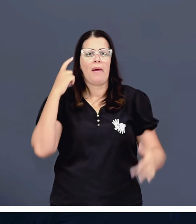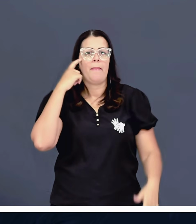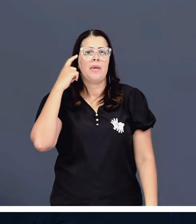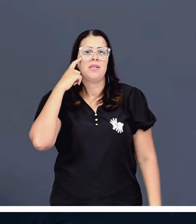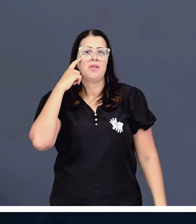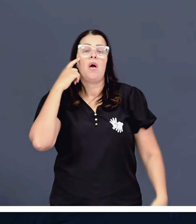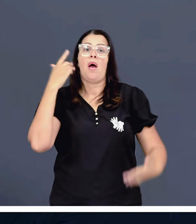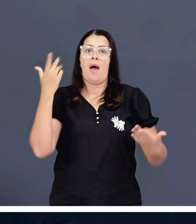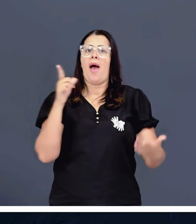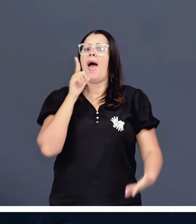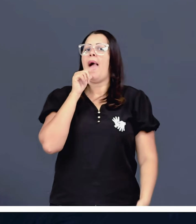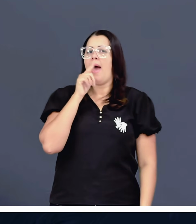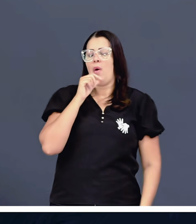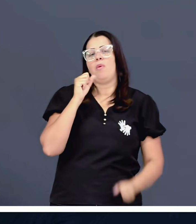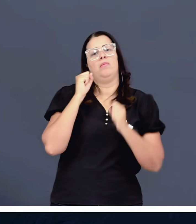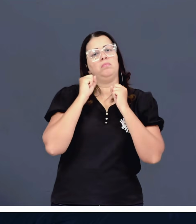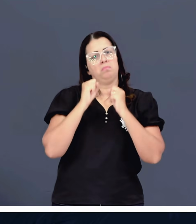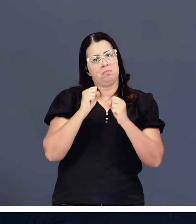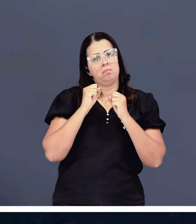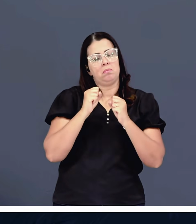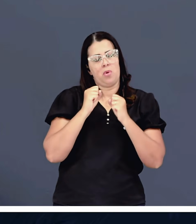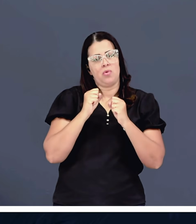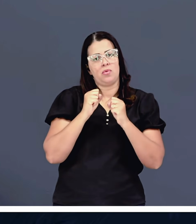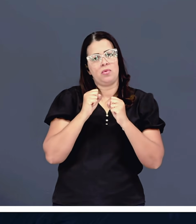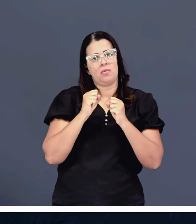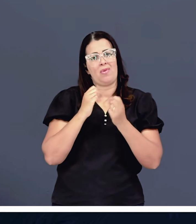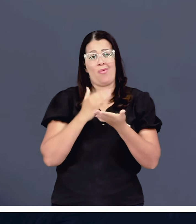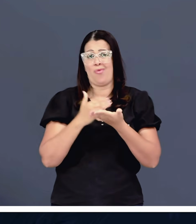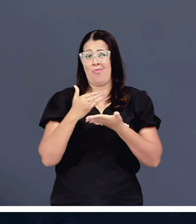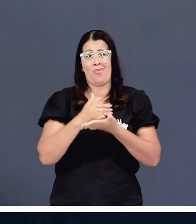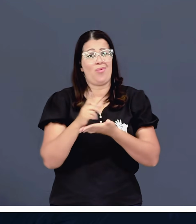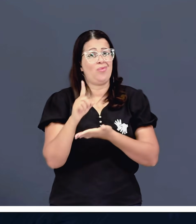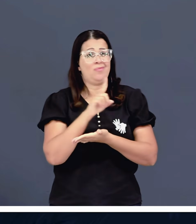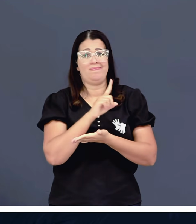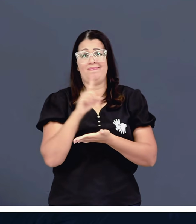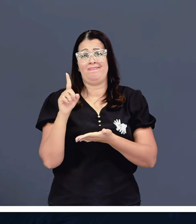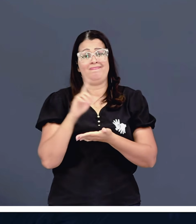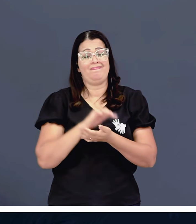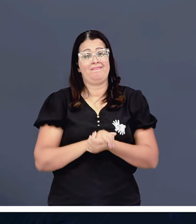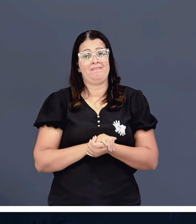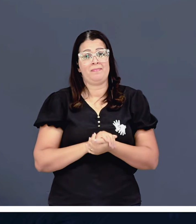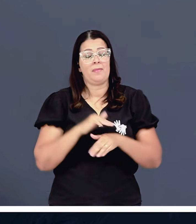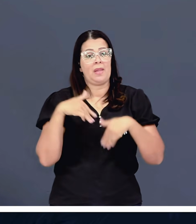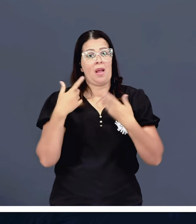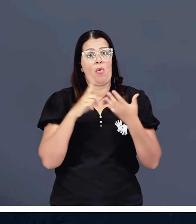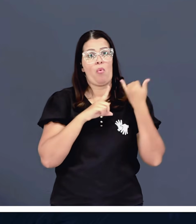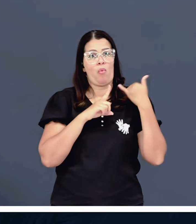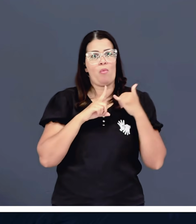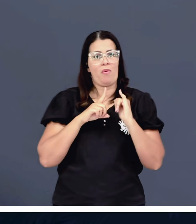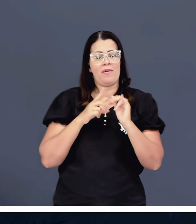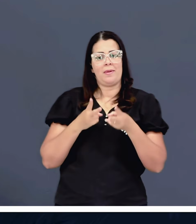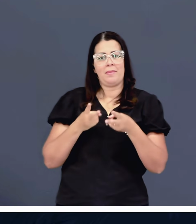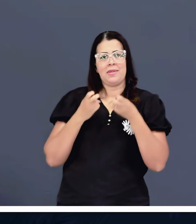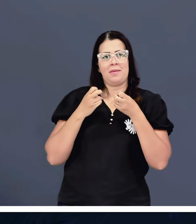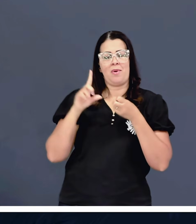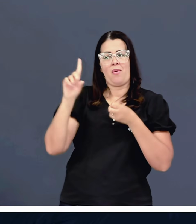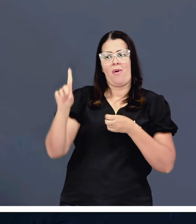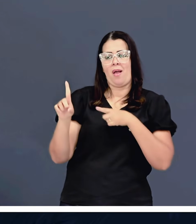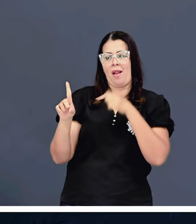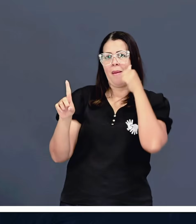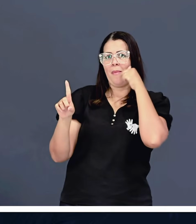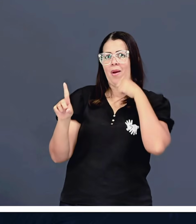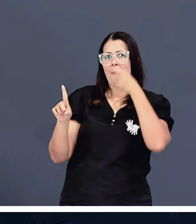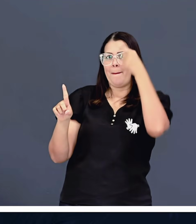pensou, dá para dividir a água. O bolo não. Então, como o profeta percebeu que a mente daquela